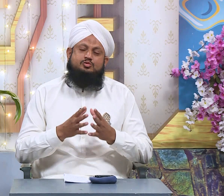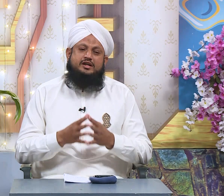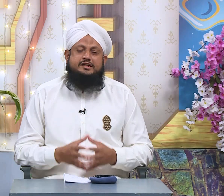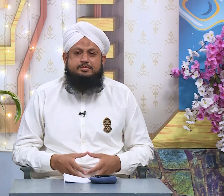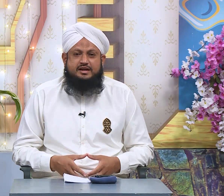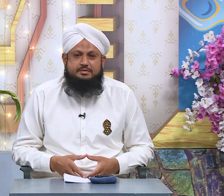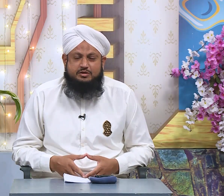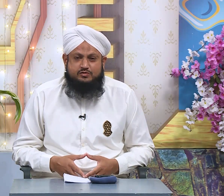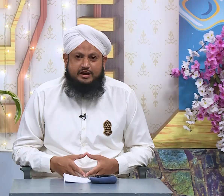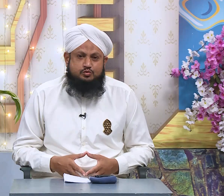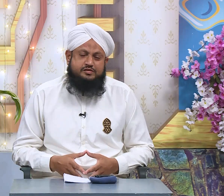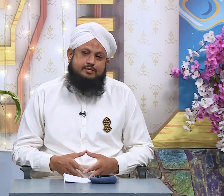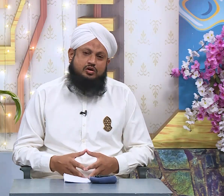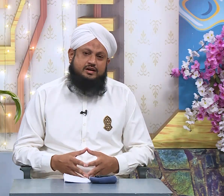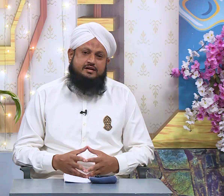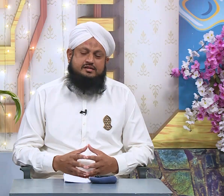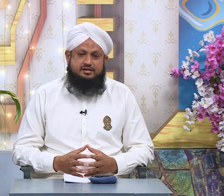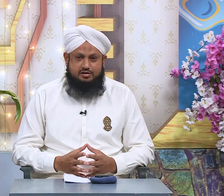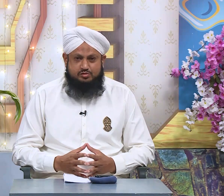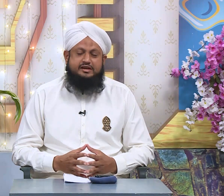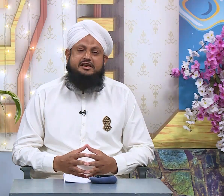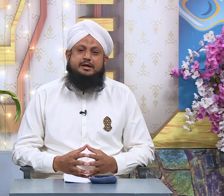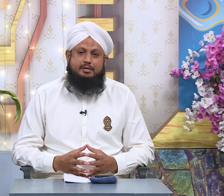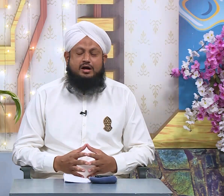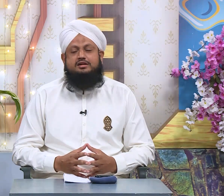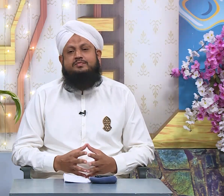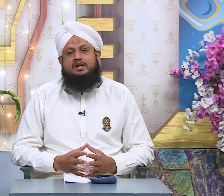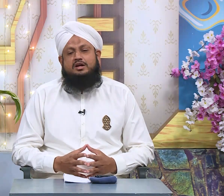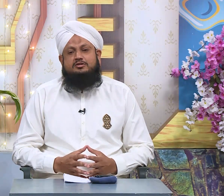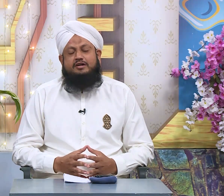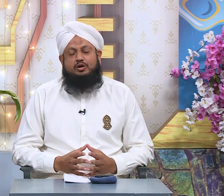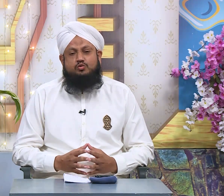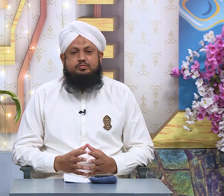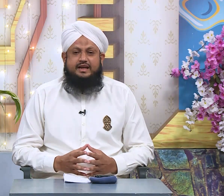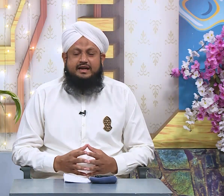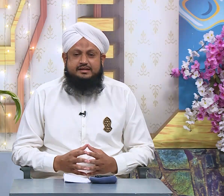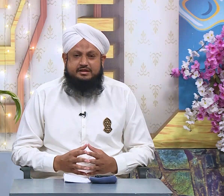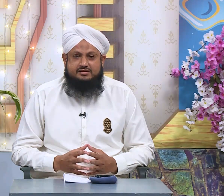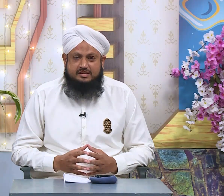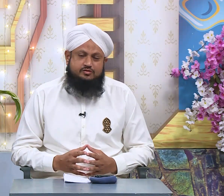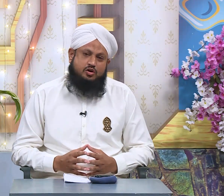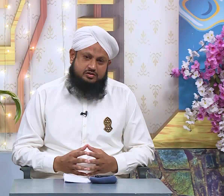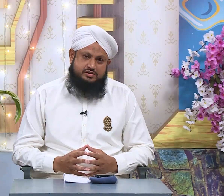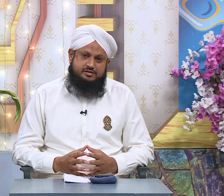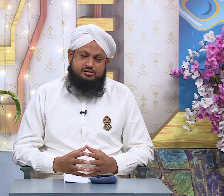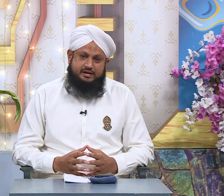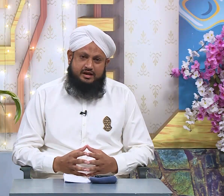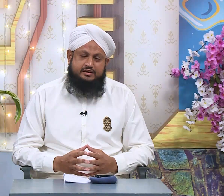الحمدللہ رب العالمین والصلاة والسلام علی سید المرسلین، اما بعد فاعوذ باللہ من الشیطان الرجیم، بسم اللہ